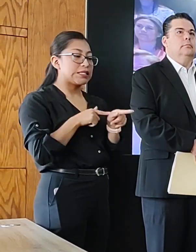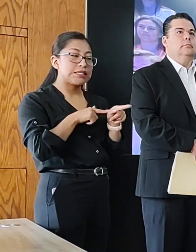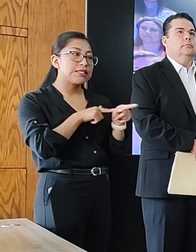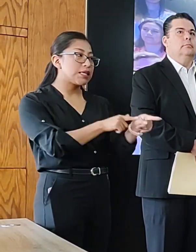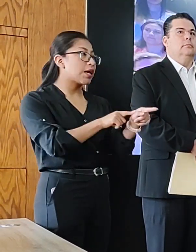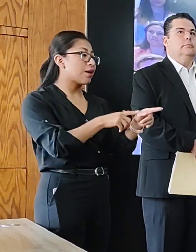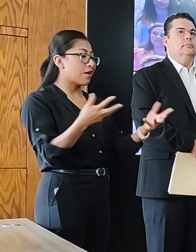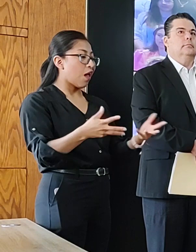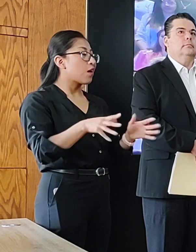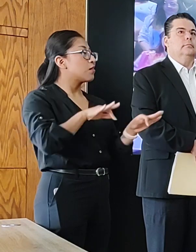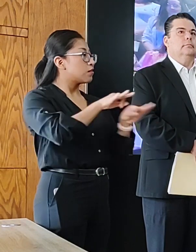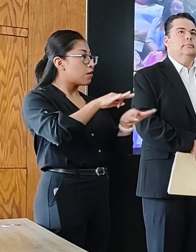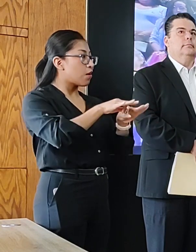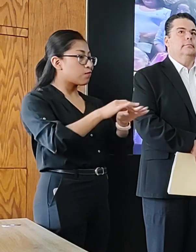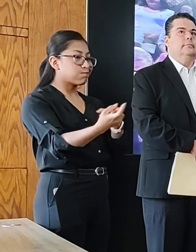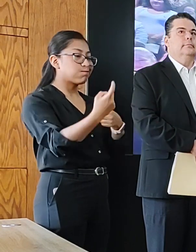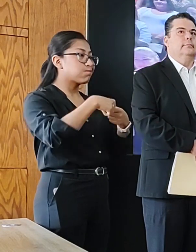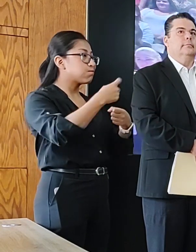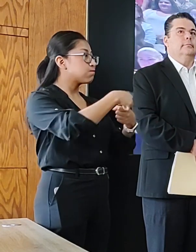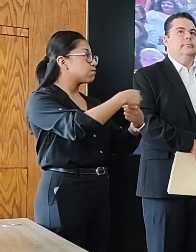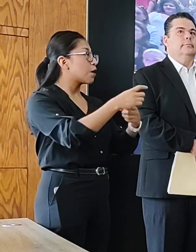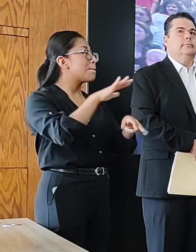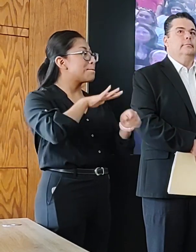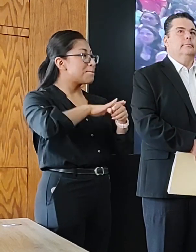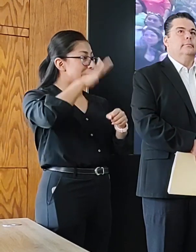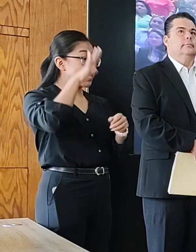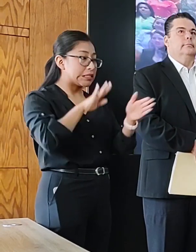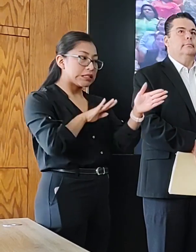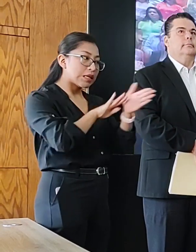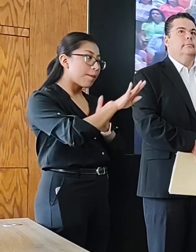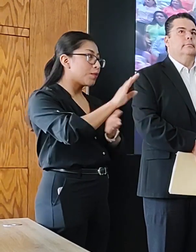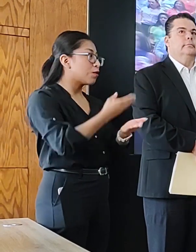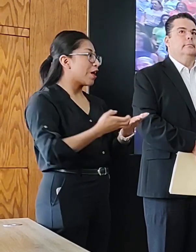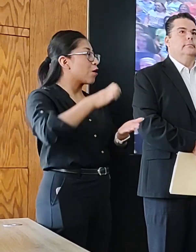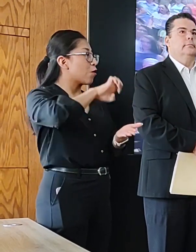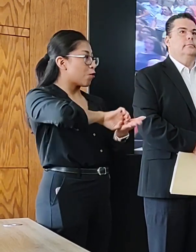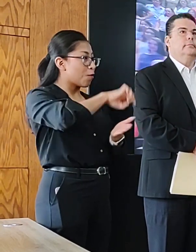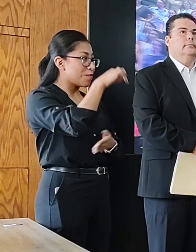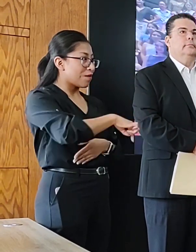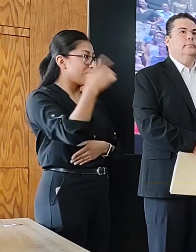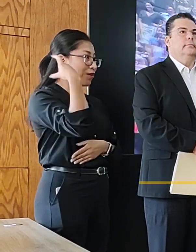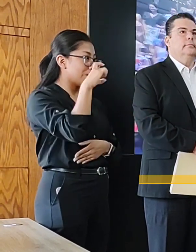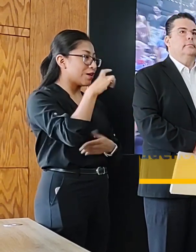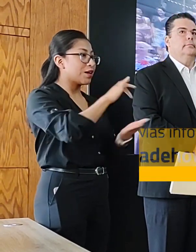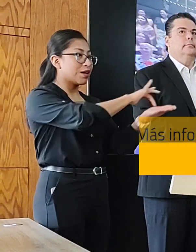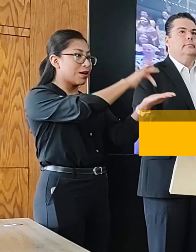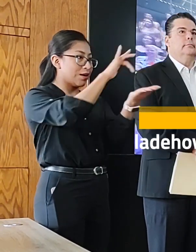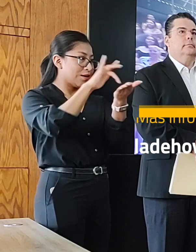más empleos e impulsen la economía local. Muchísimas gracias.